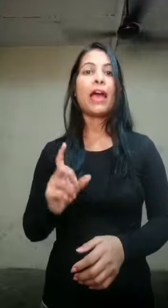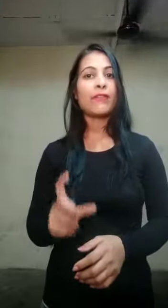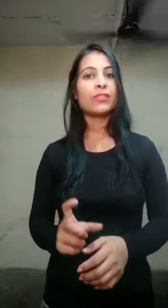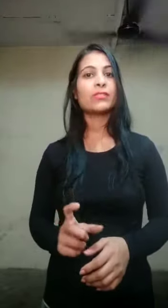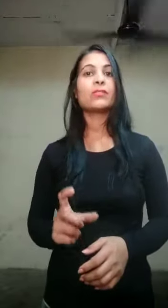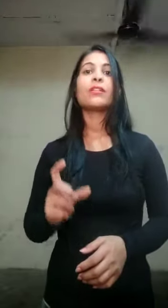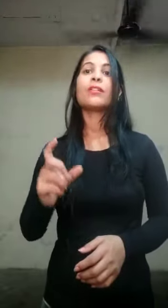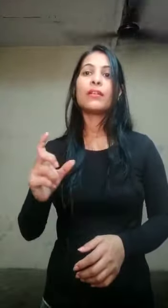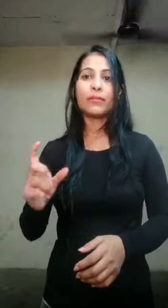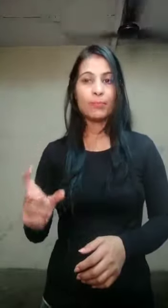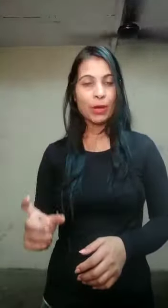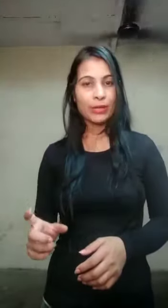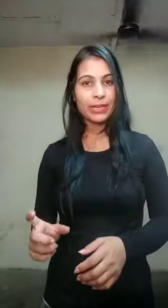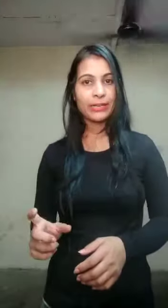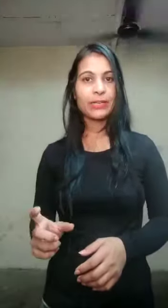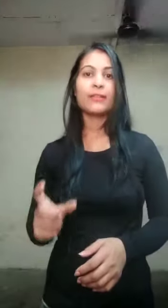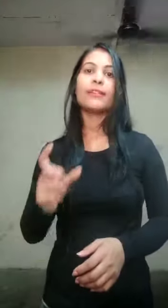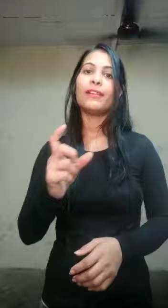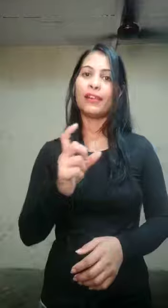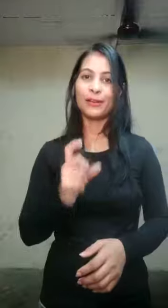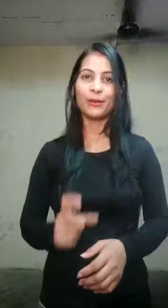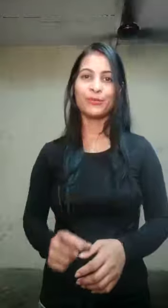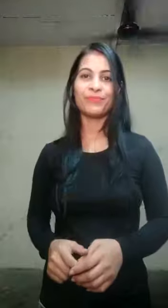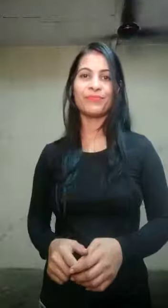हैविट पॉलिटेक्निक लखनऊ,